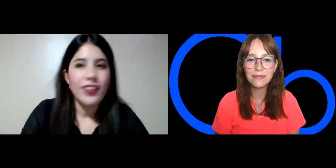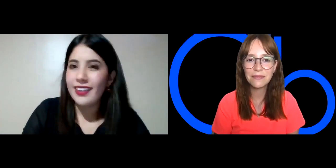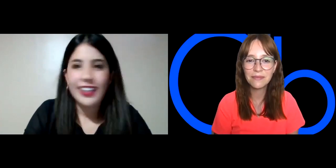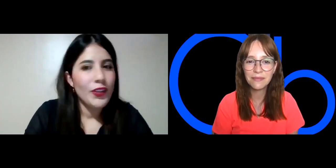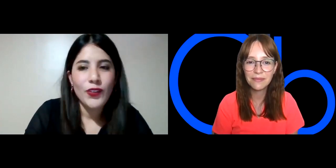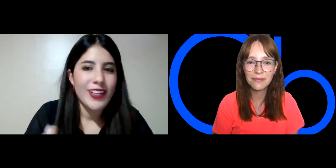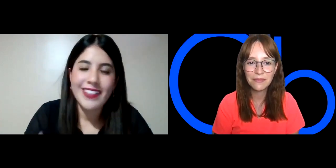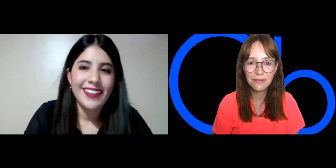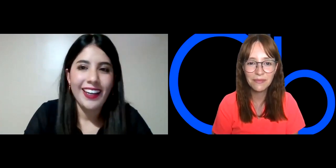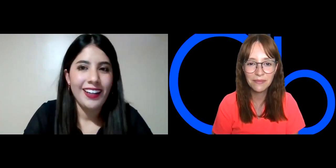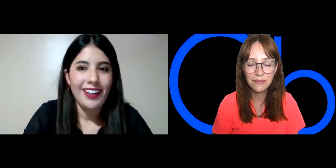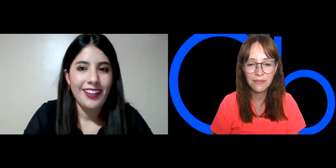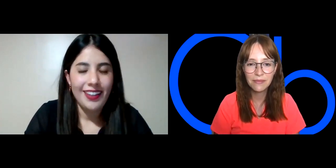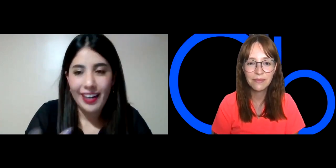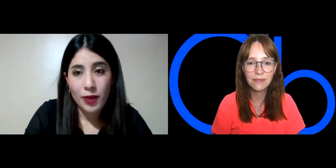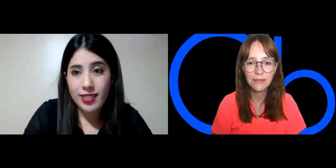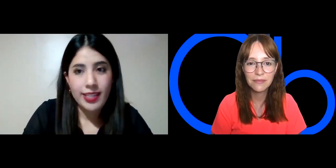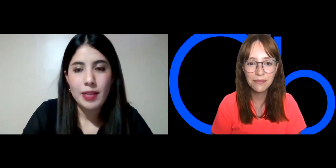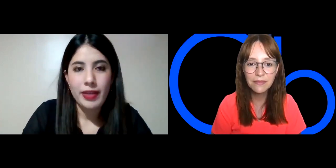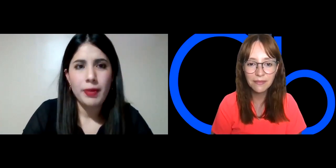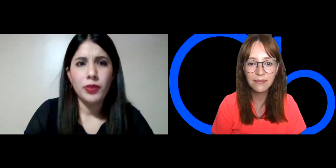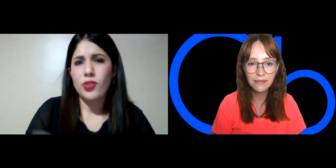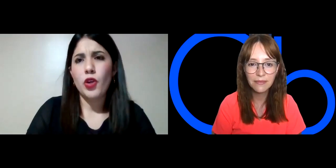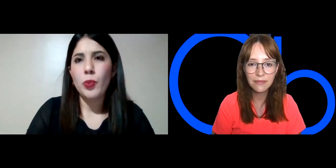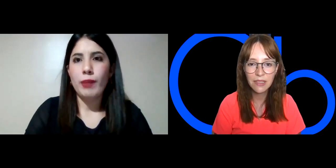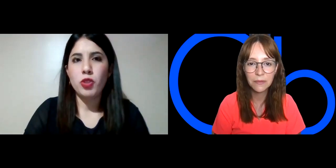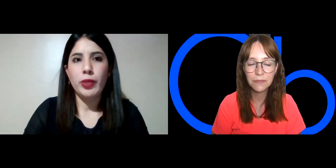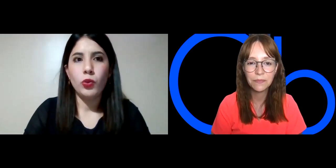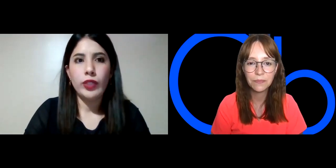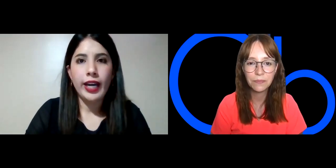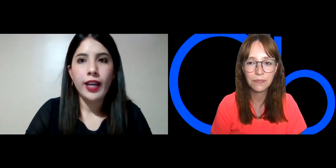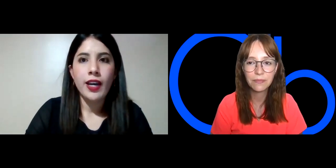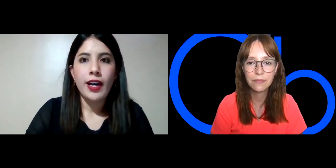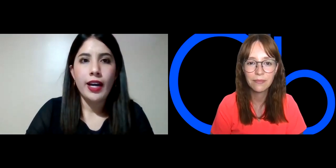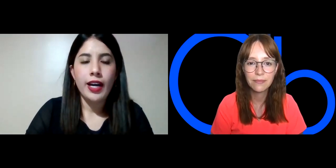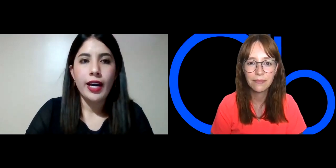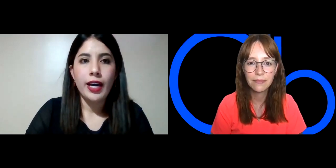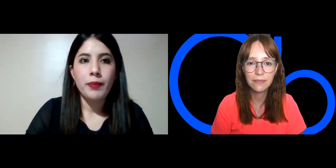hilo dental no existe en la lengua de señas la palabra, entonces solo podemos preguntar